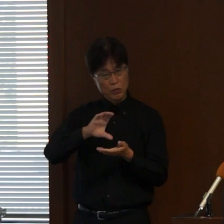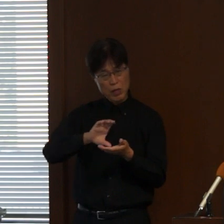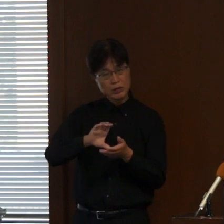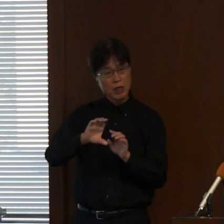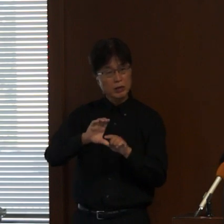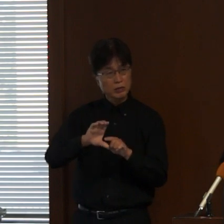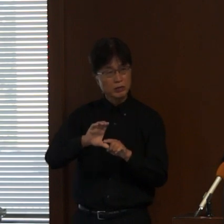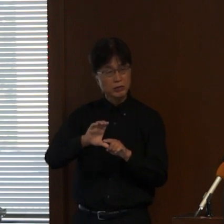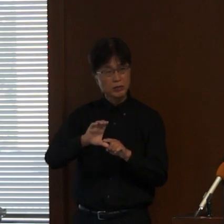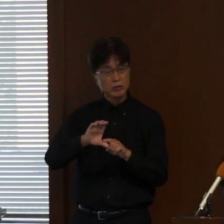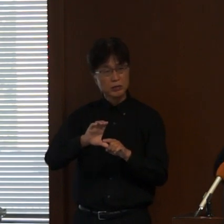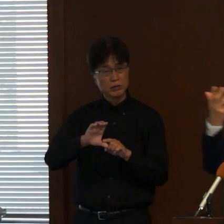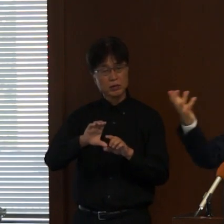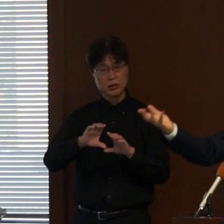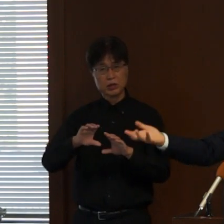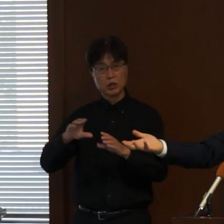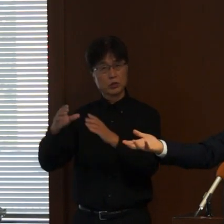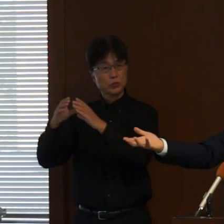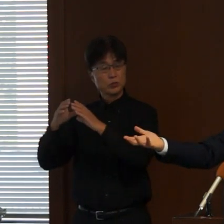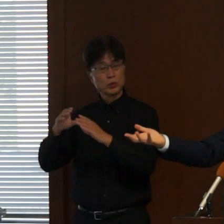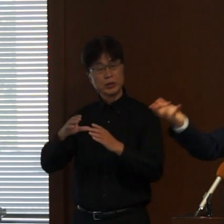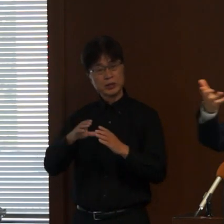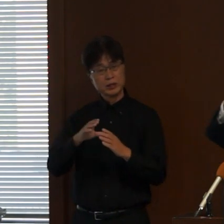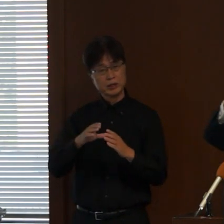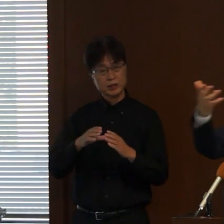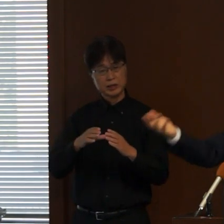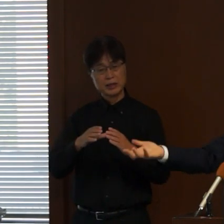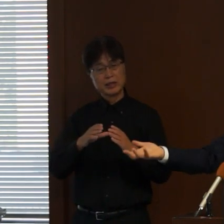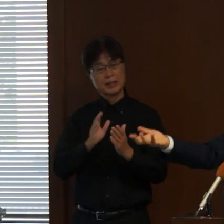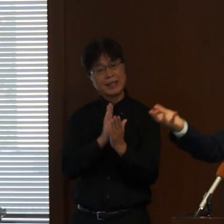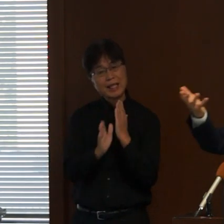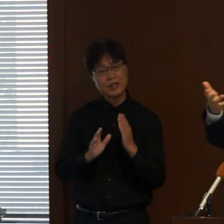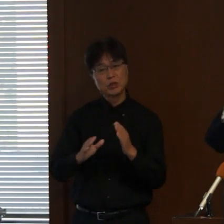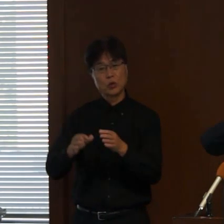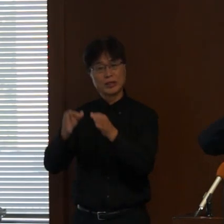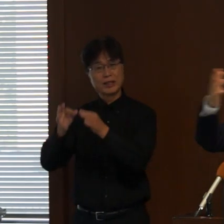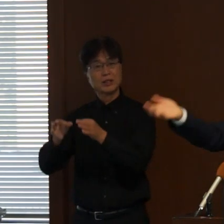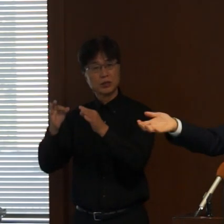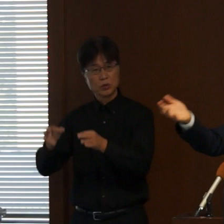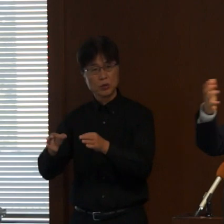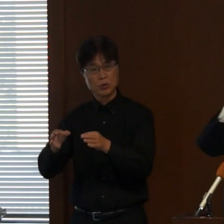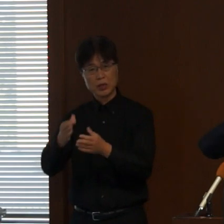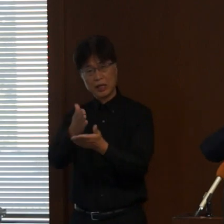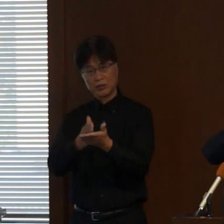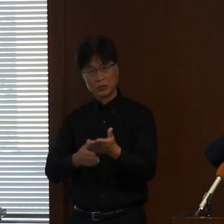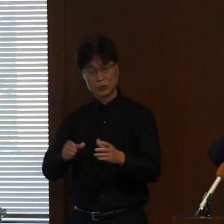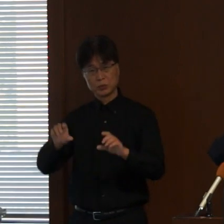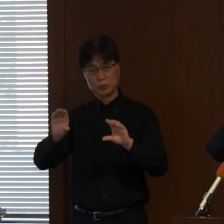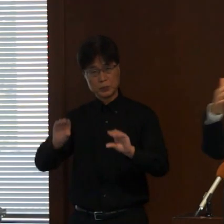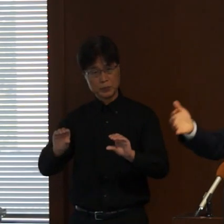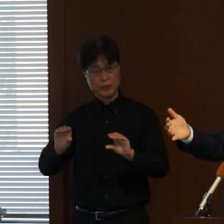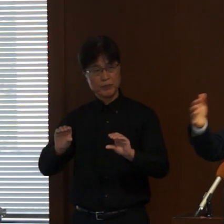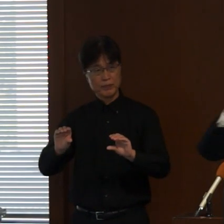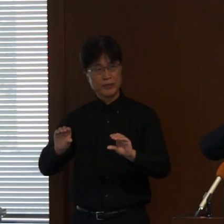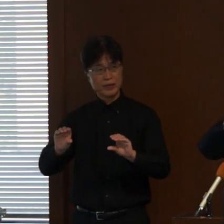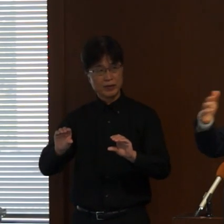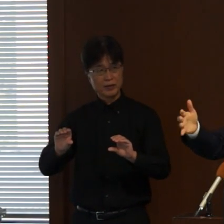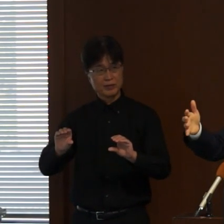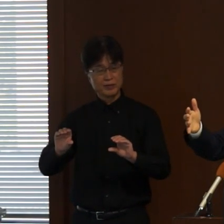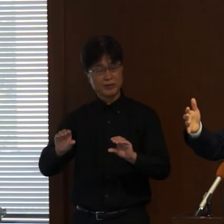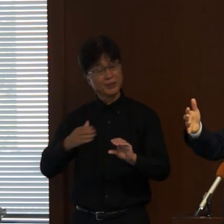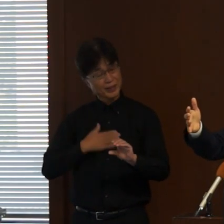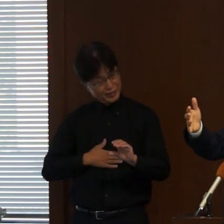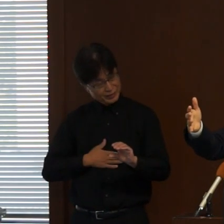分については県と銀行金融機関の概ね半分半分、分かりました、なんとな